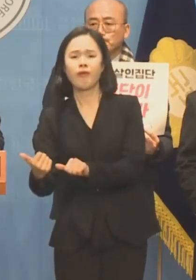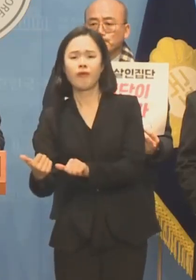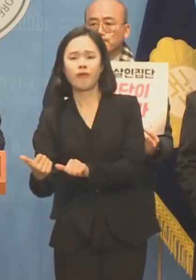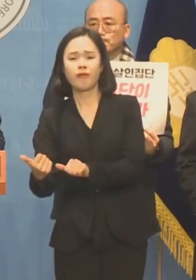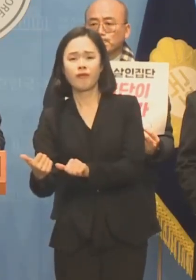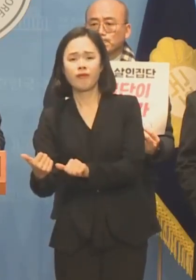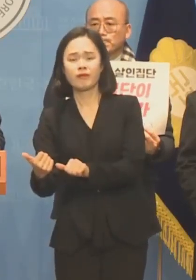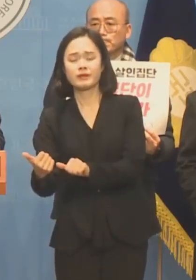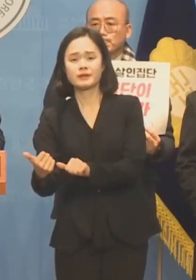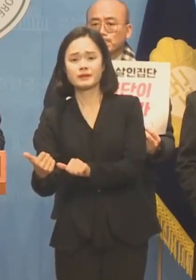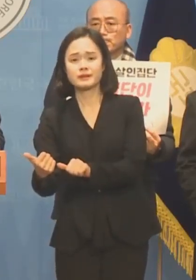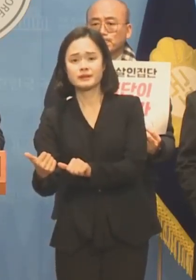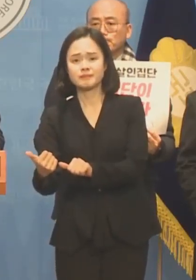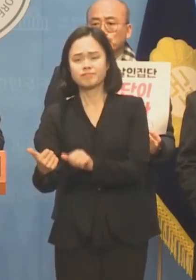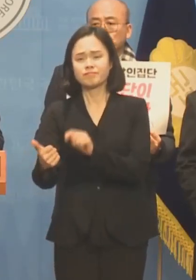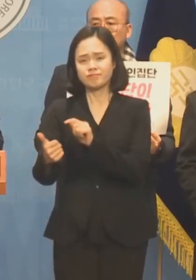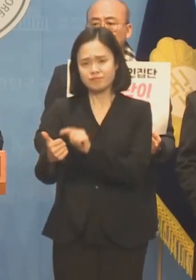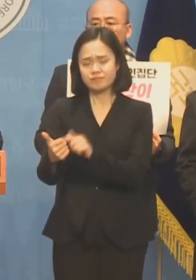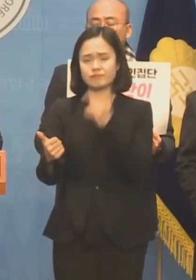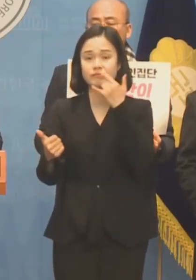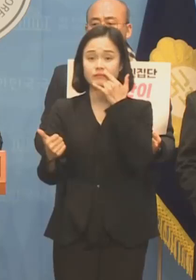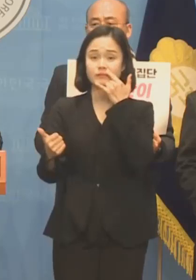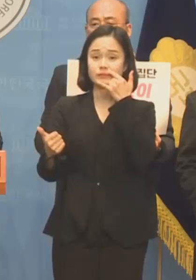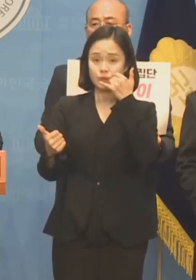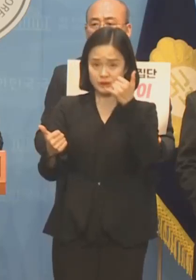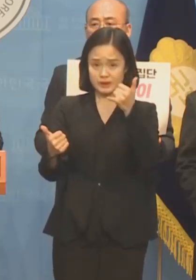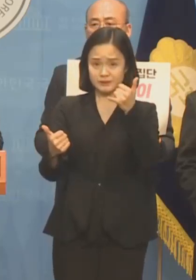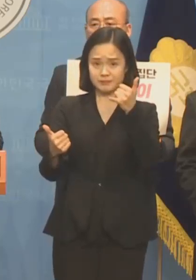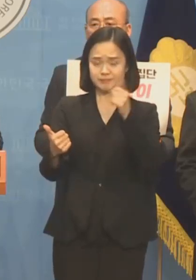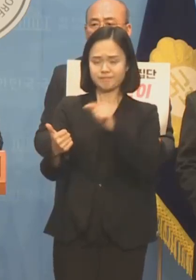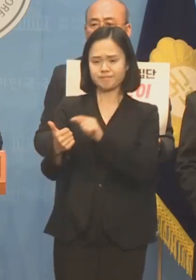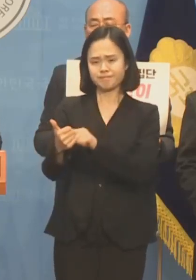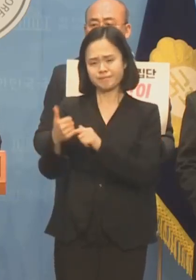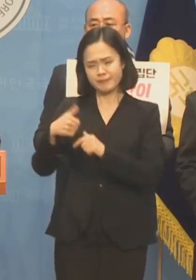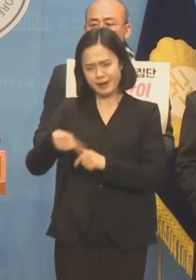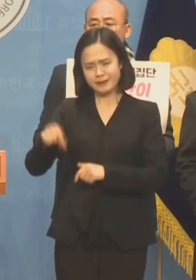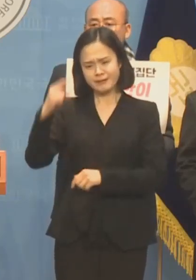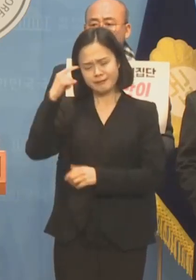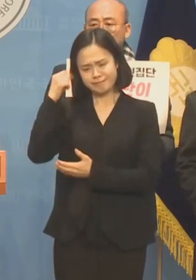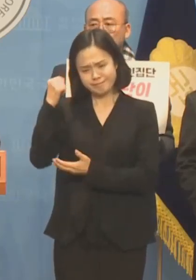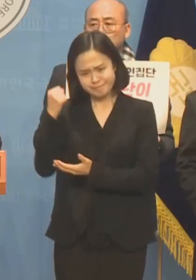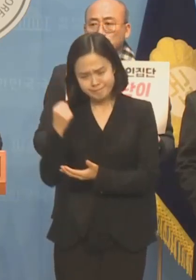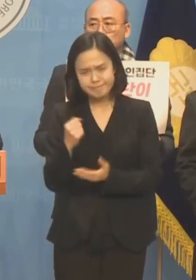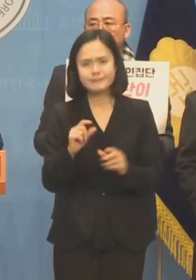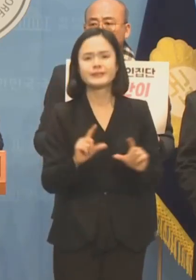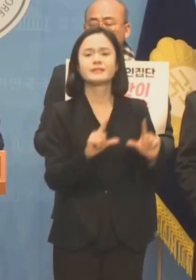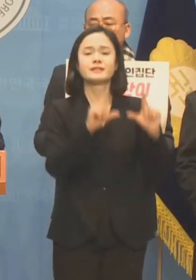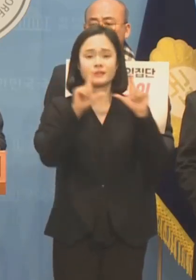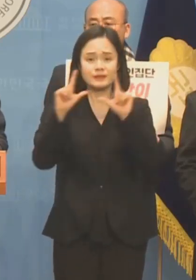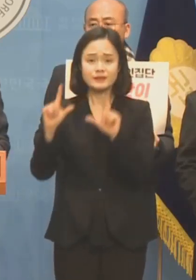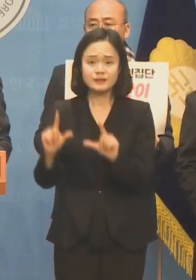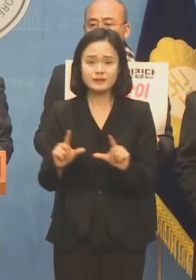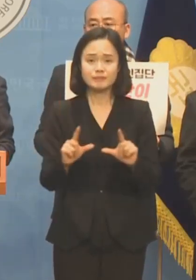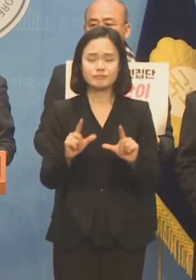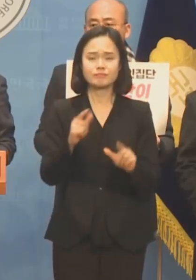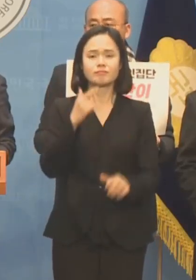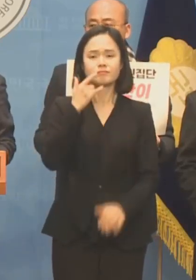이어서 살고 계시는 강경대 열사의 부모님과 우리 어머님